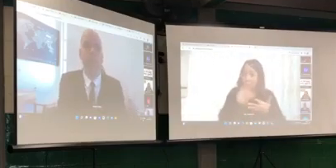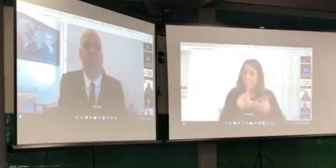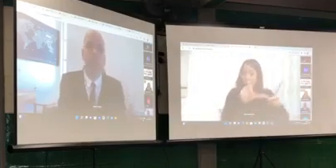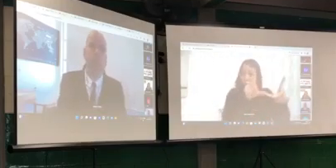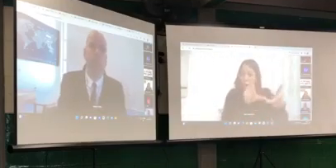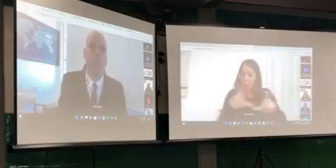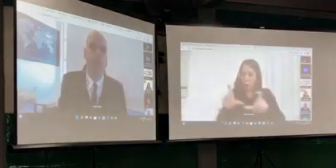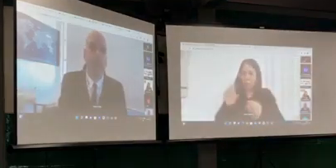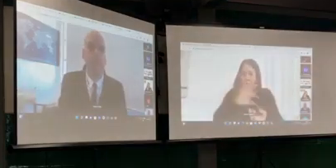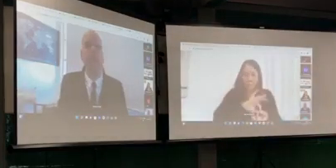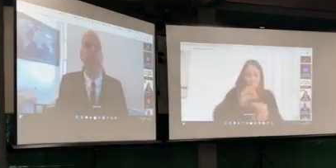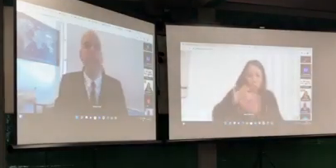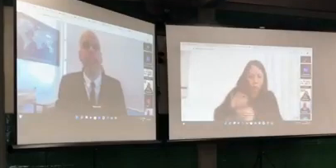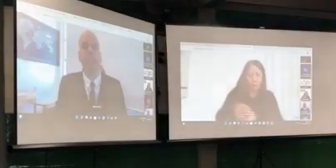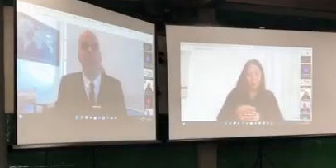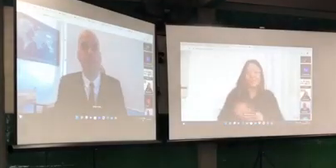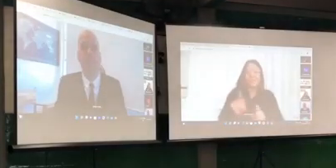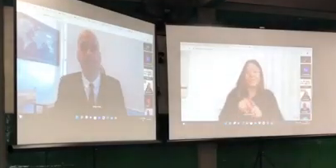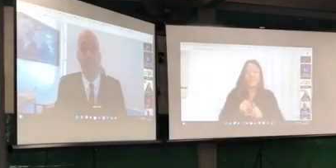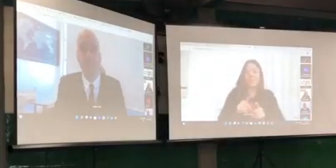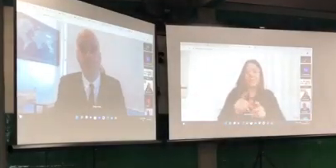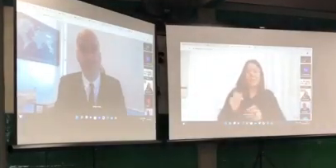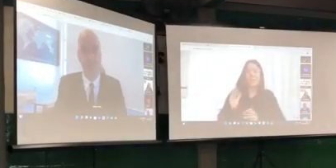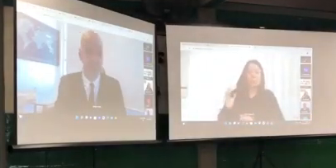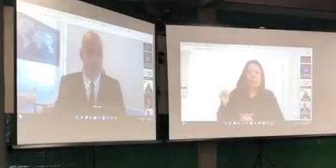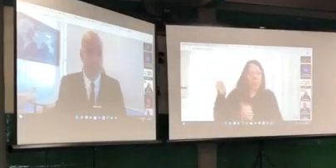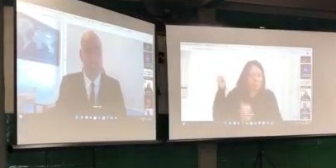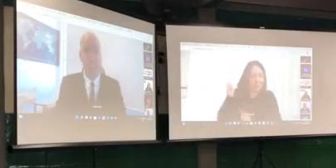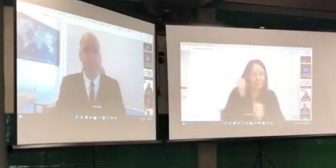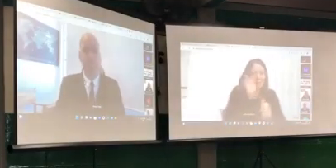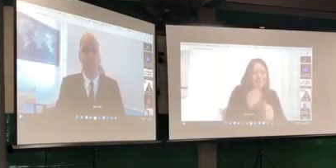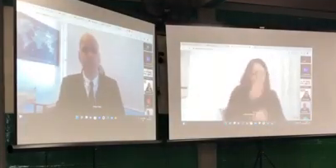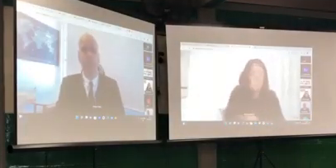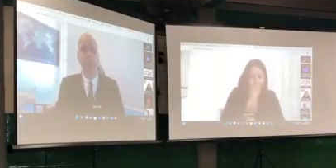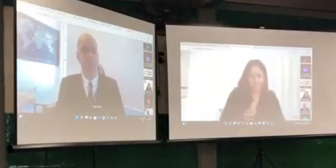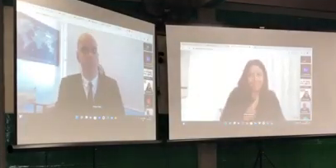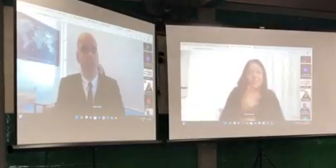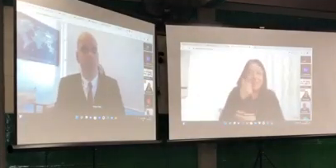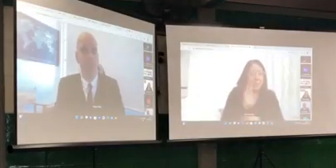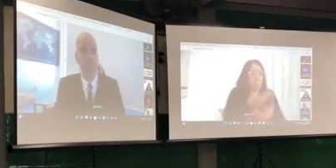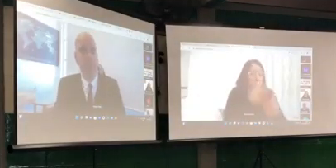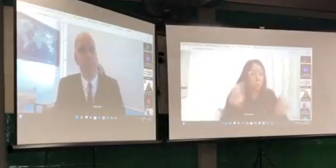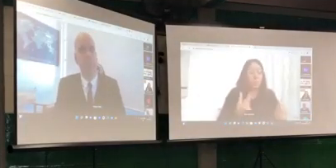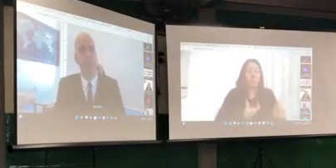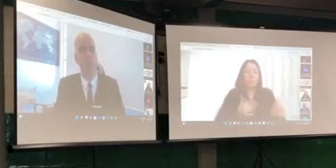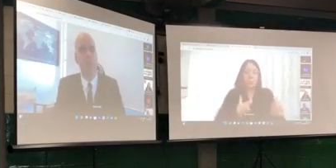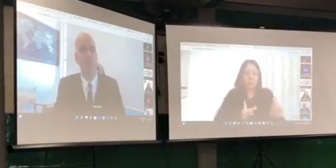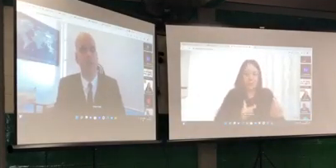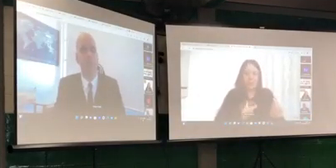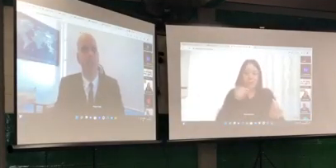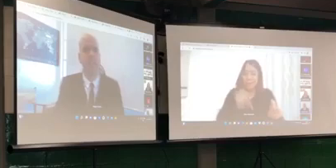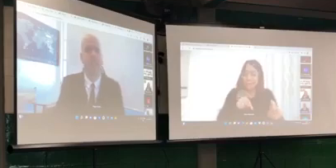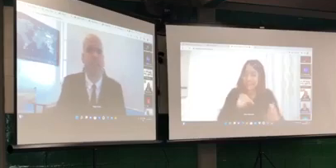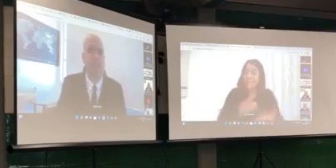da Sul-Olimpíada, da delegação brasileira, que ganhou muitas medalhas nessas Sul-Olimpíadas, na